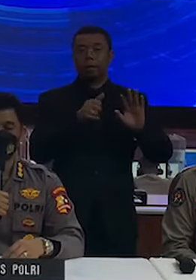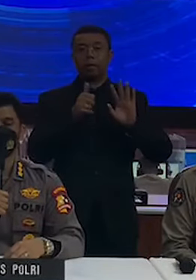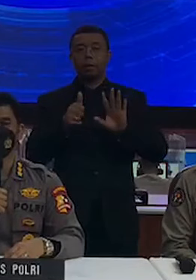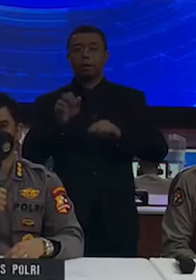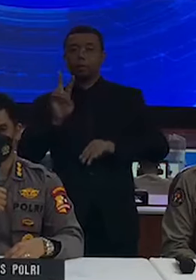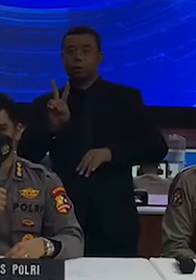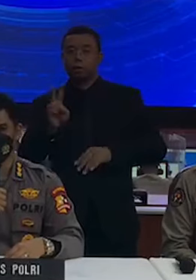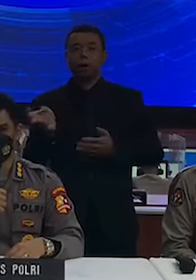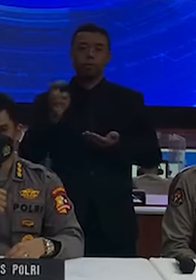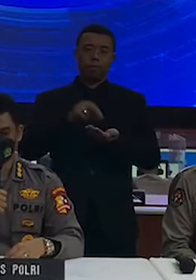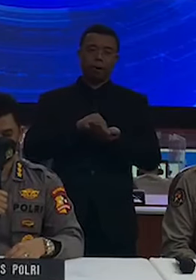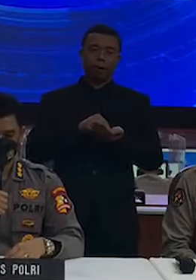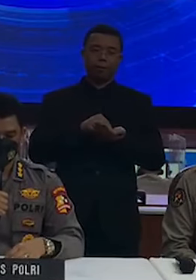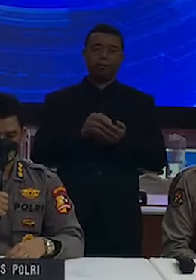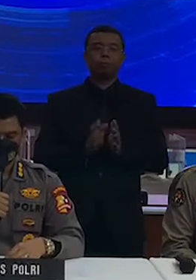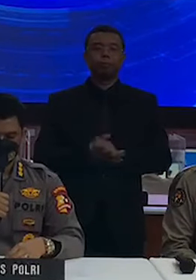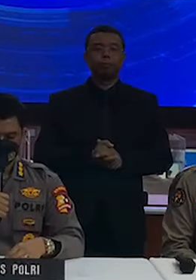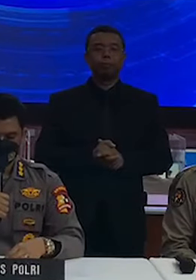122.662 penumpang.